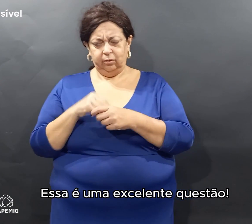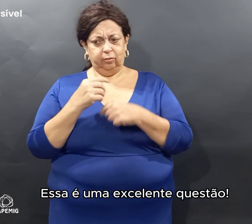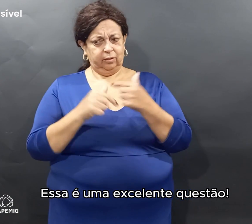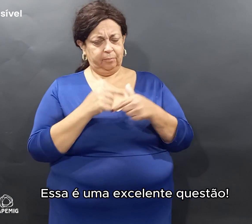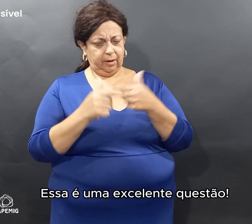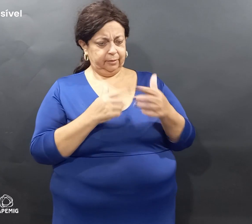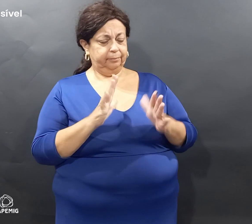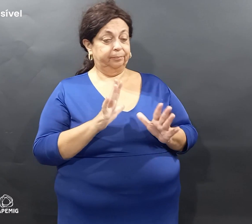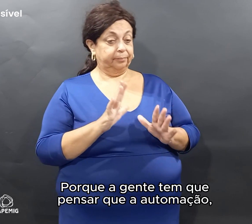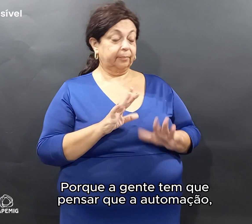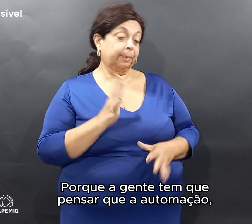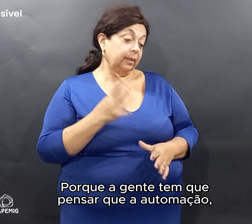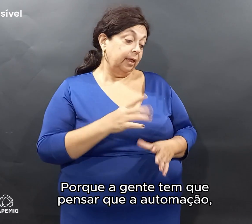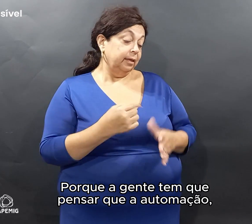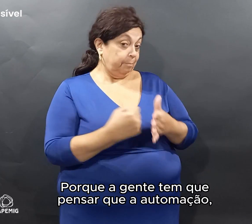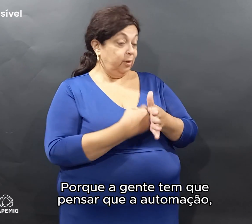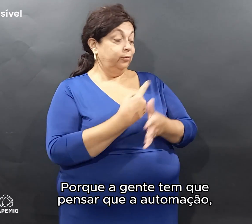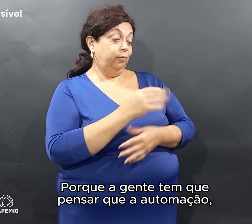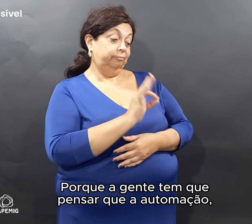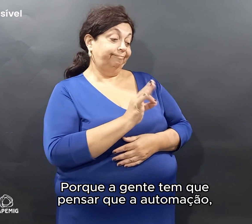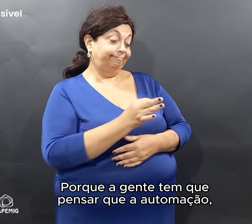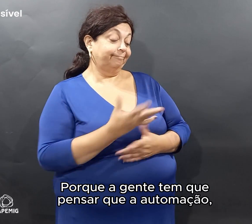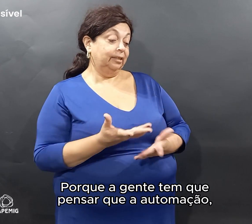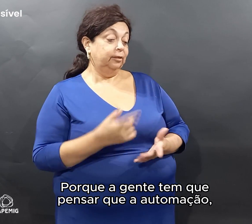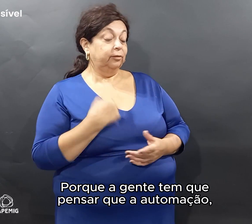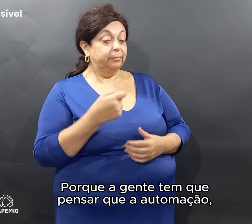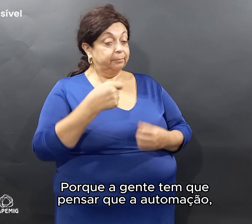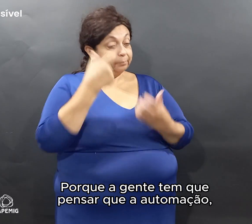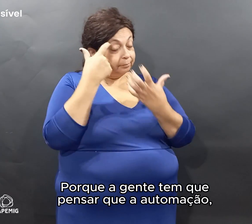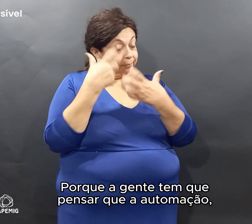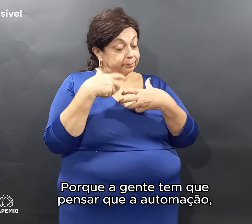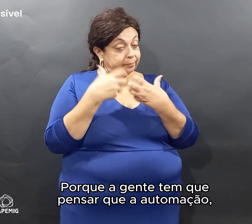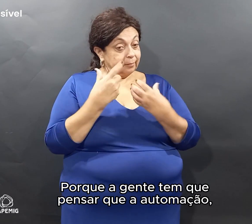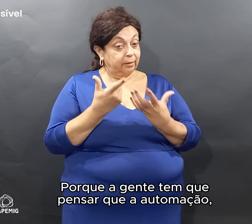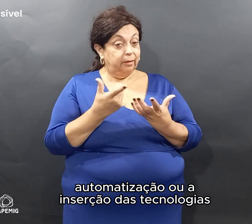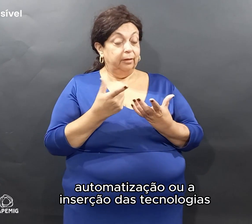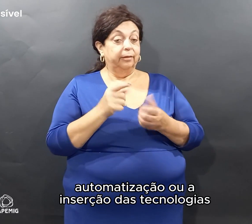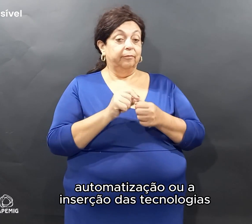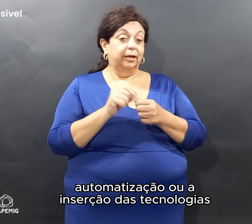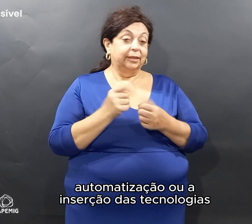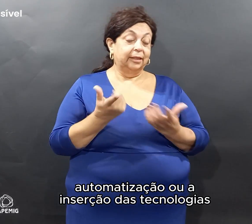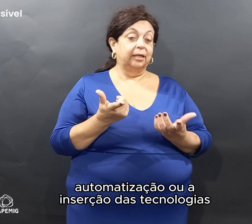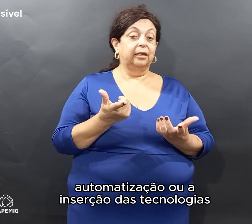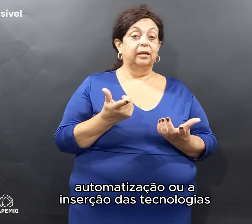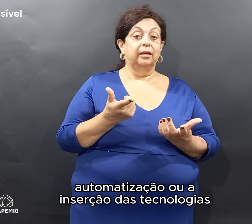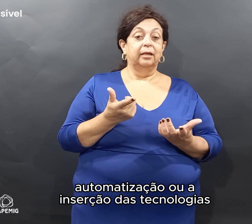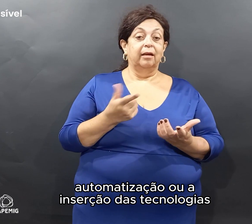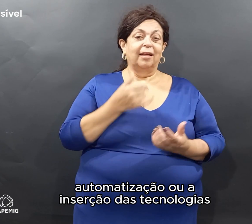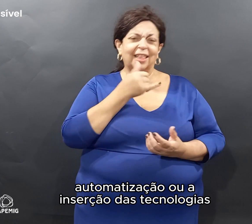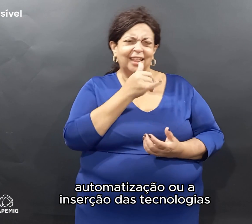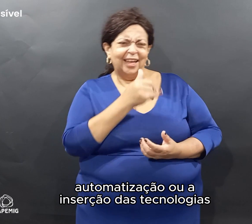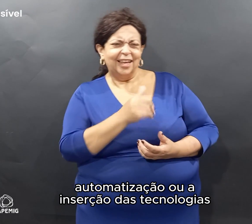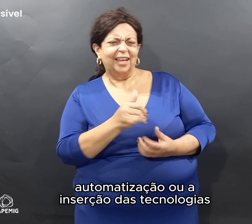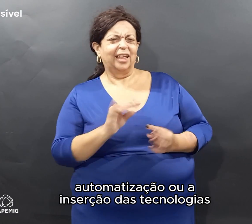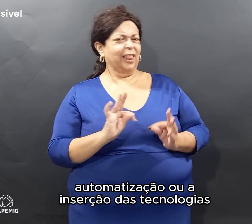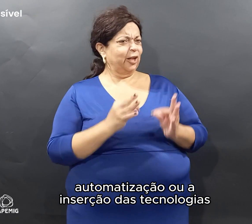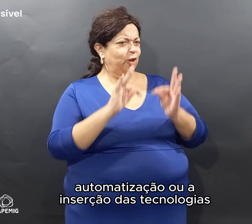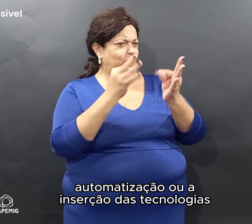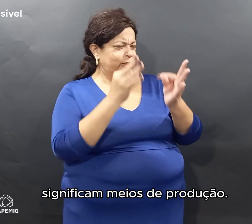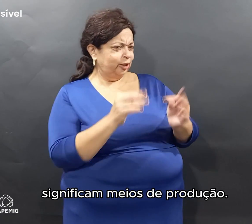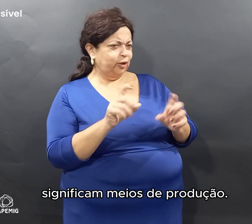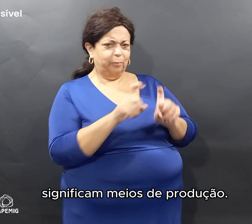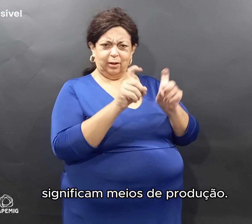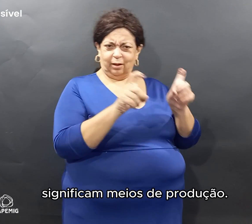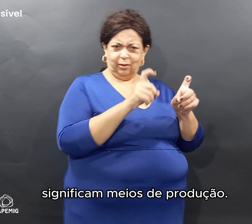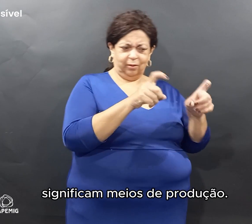excelente questão, porque a gente tem que pensar que a automação, a automatização ou a inserção das